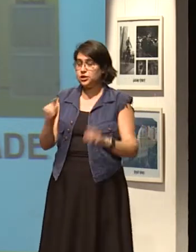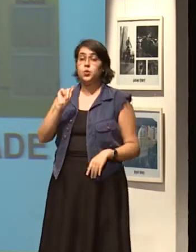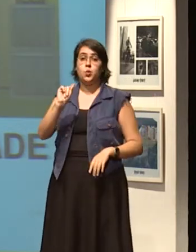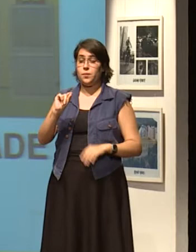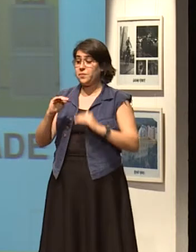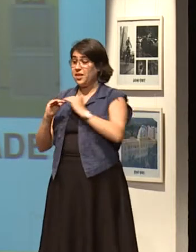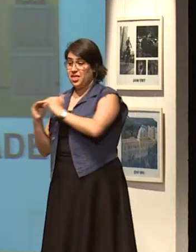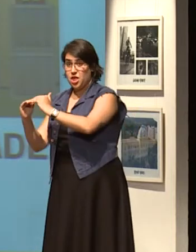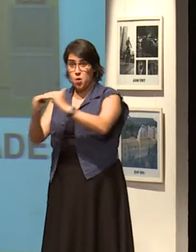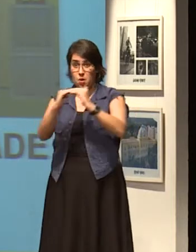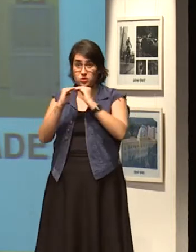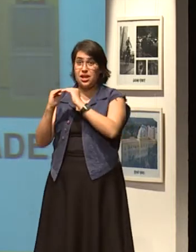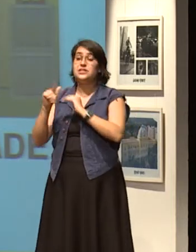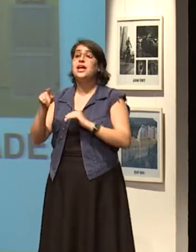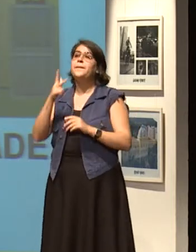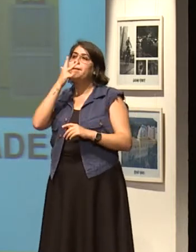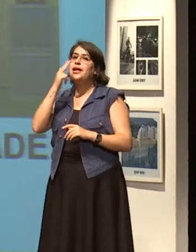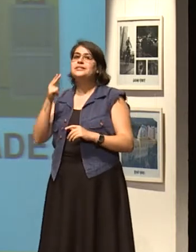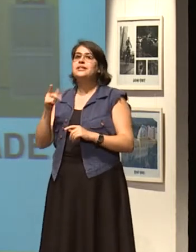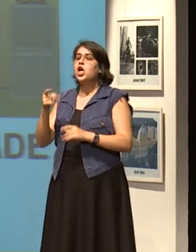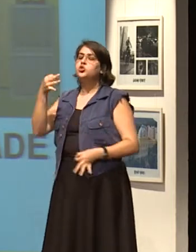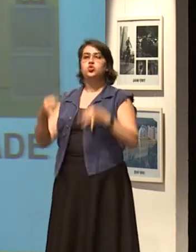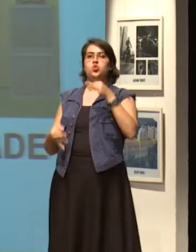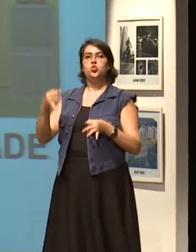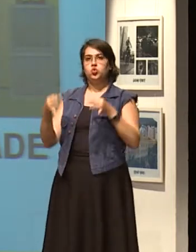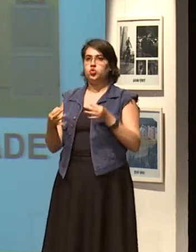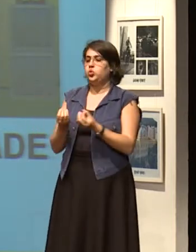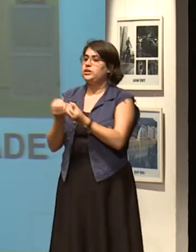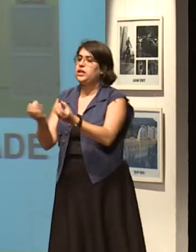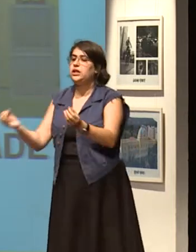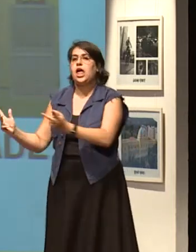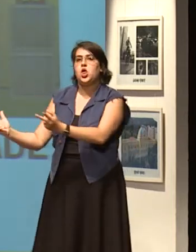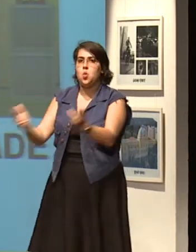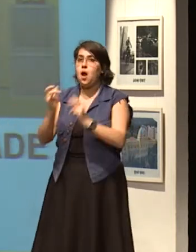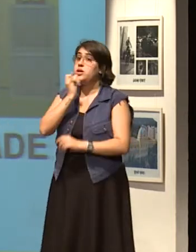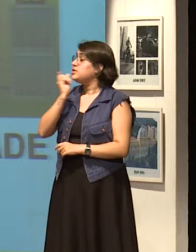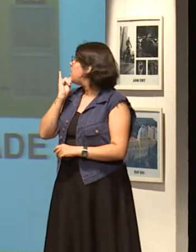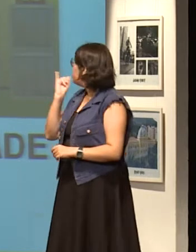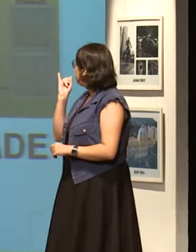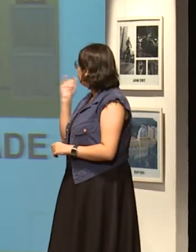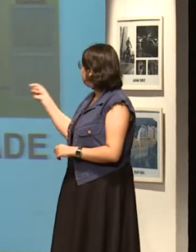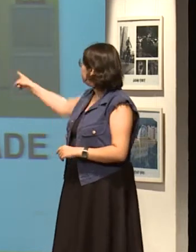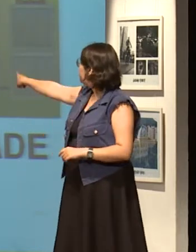São termos bem parecidos, mas tem uma pequena diferença. A igualdade